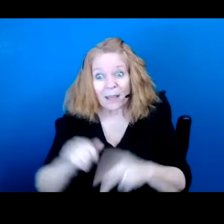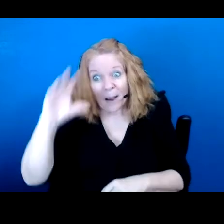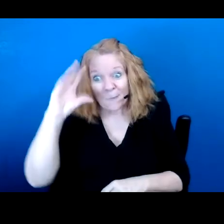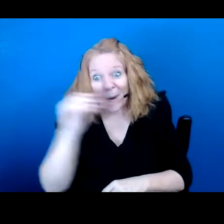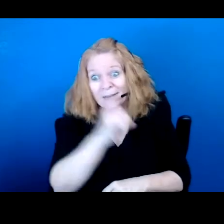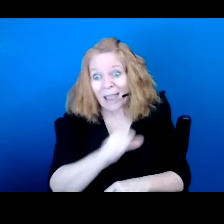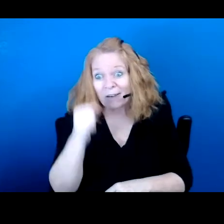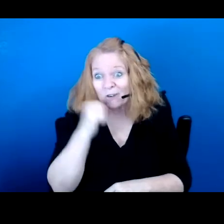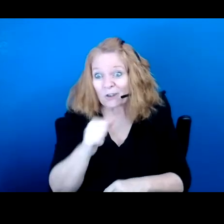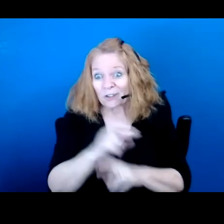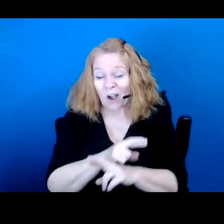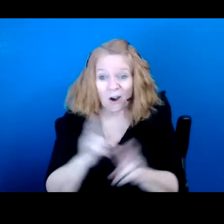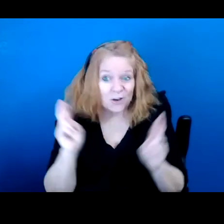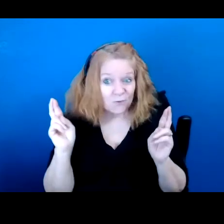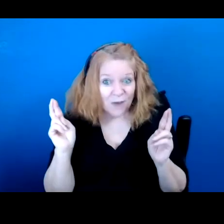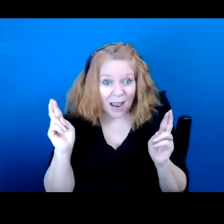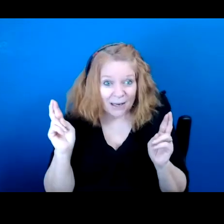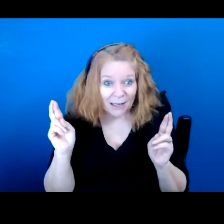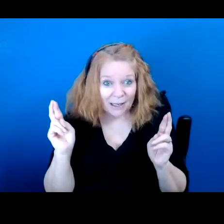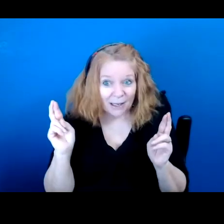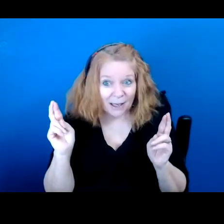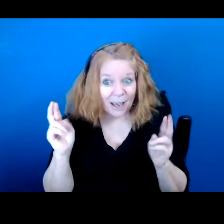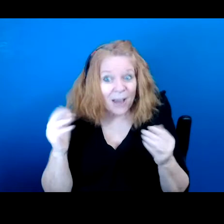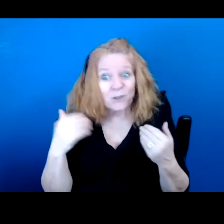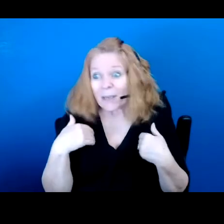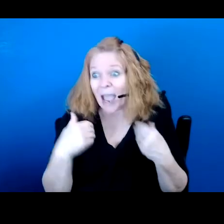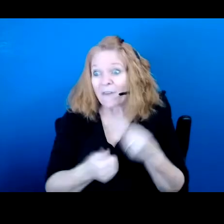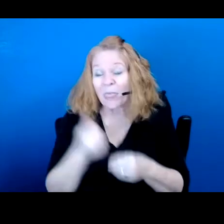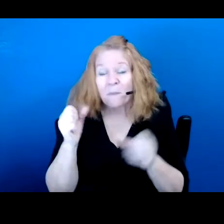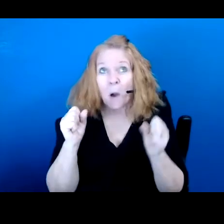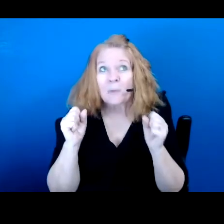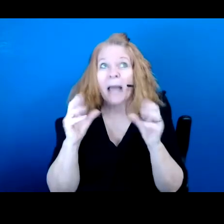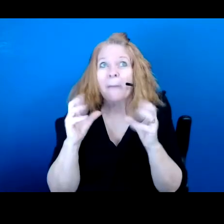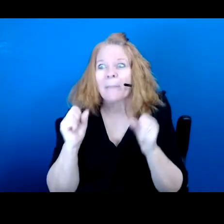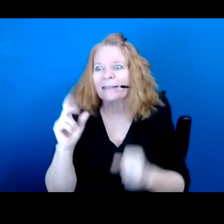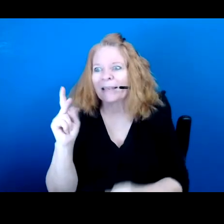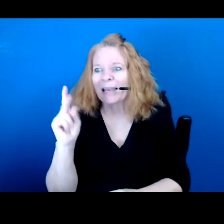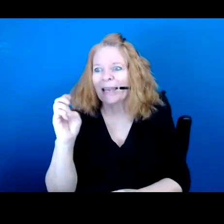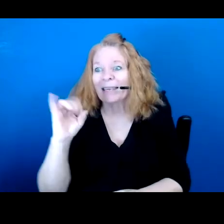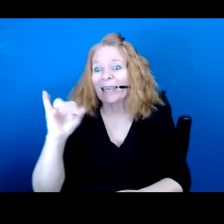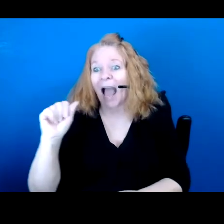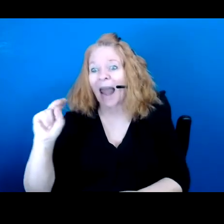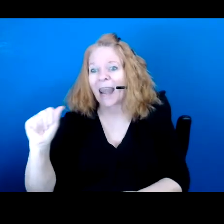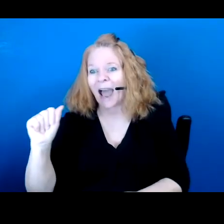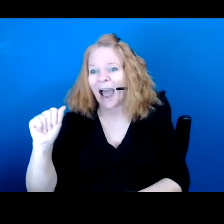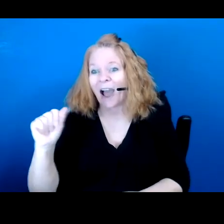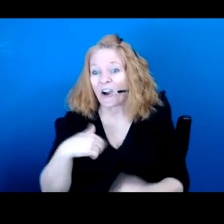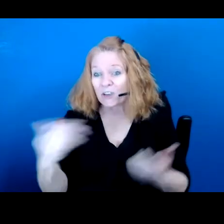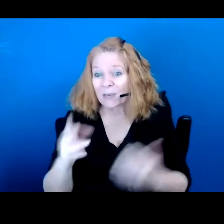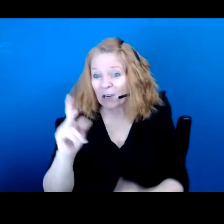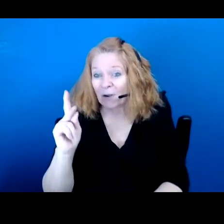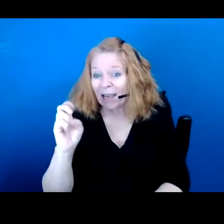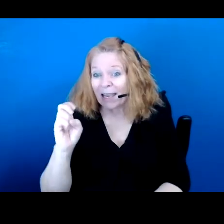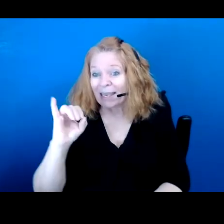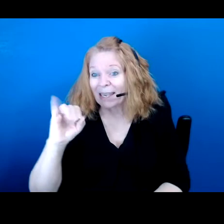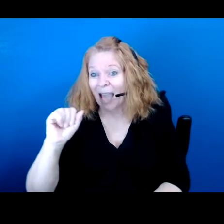17 para saludar ahora niños y niños listas tenemos aquí a la